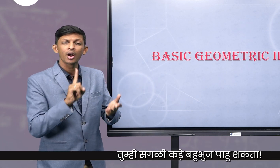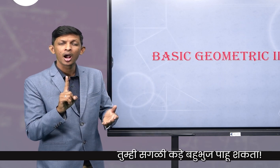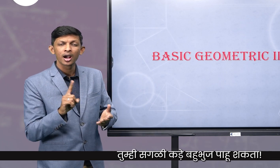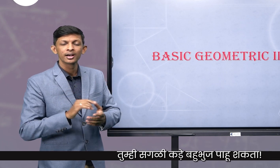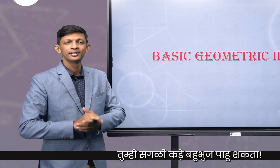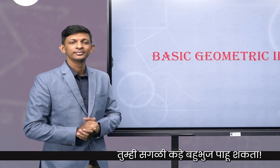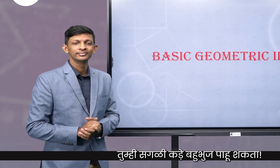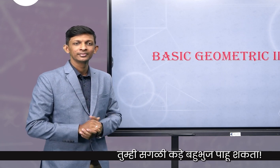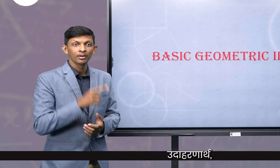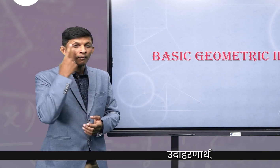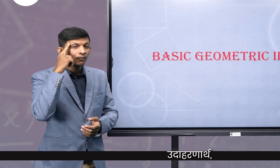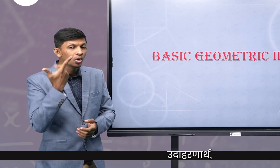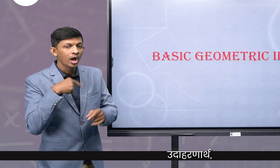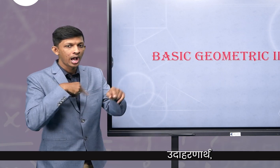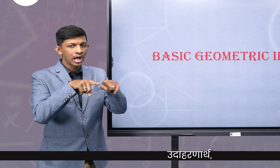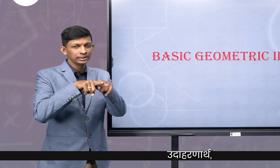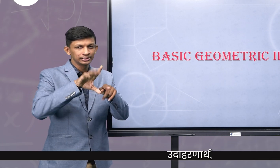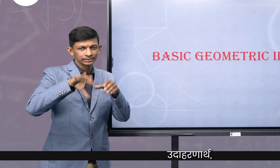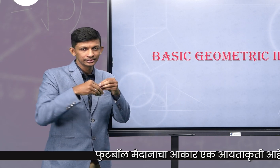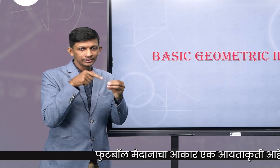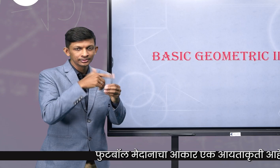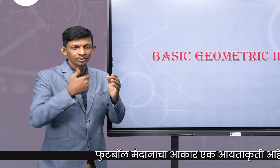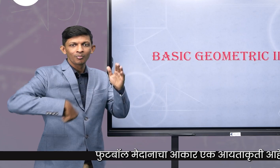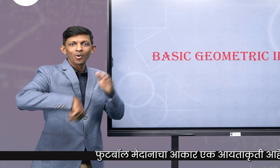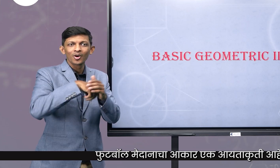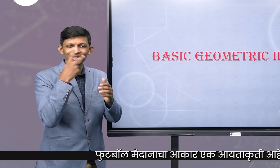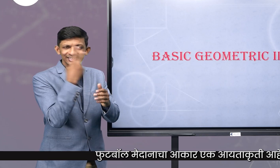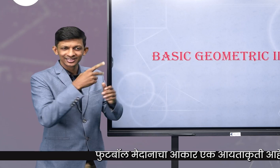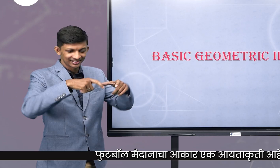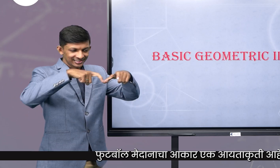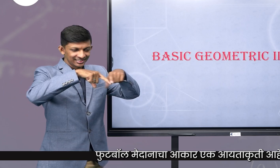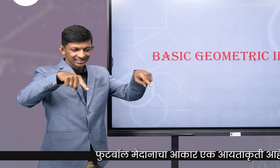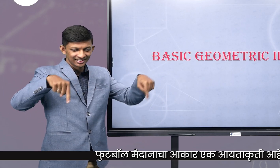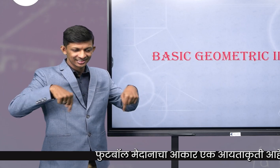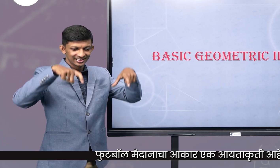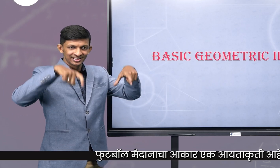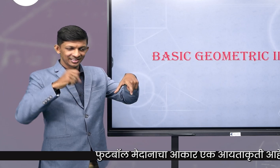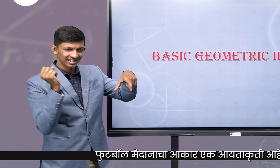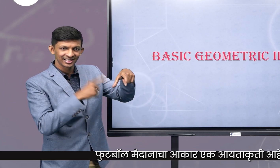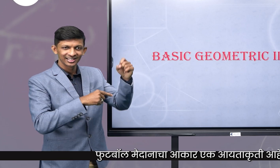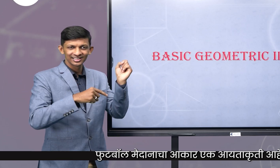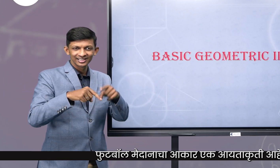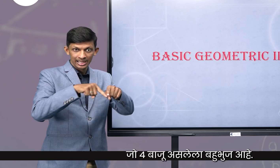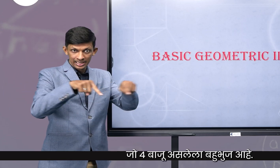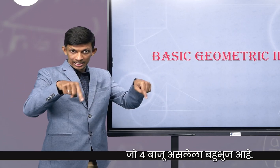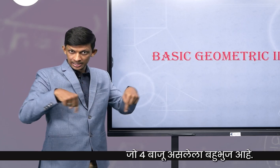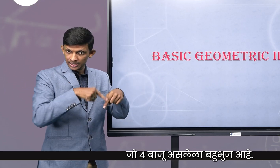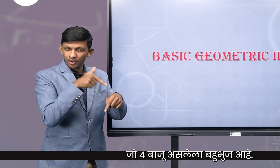शकता. उदाहरणार्थ, फुटबॉल मैदानाचा आकार एक आयताकृती आहे, जो 4 बाजू